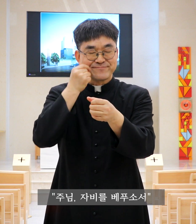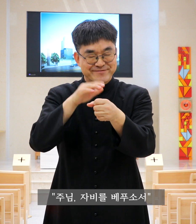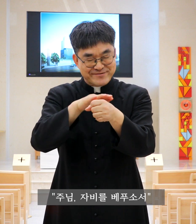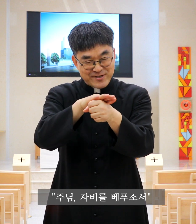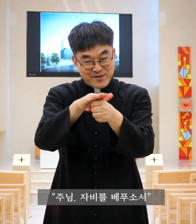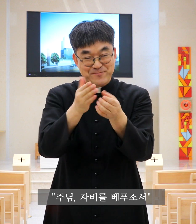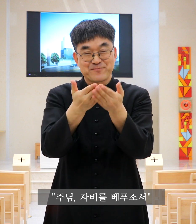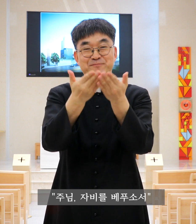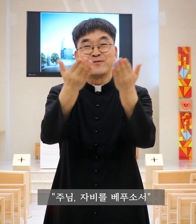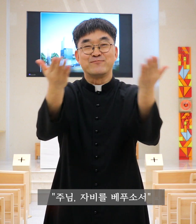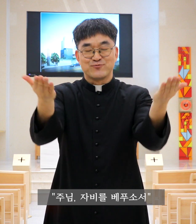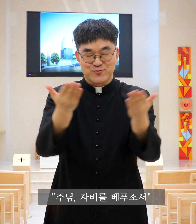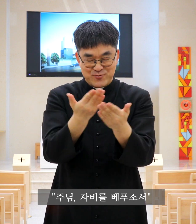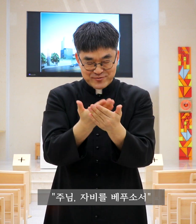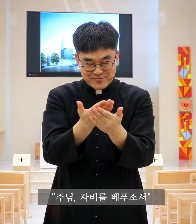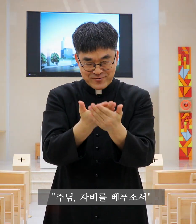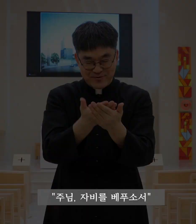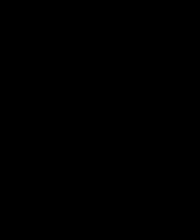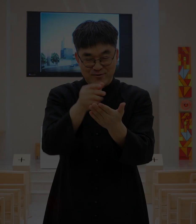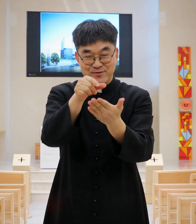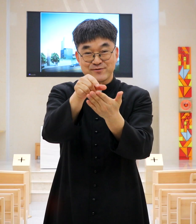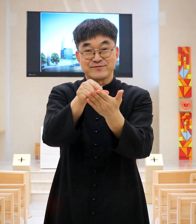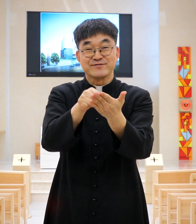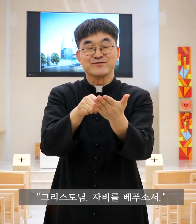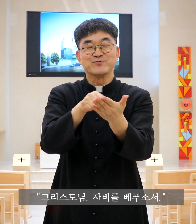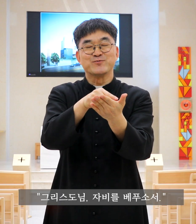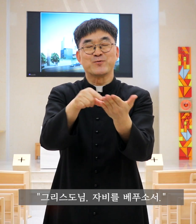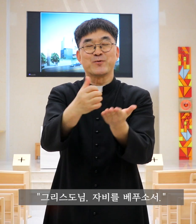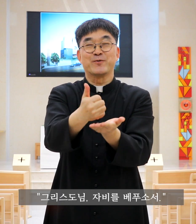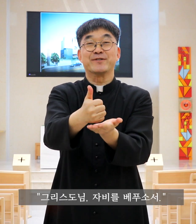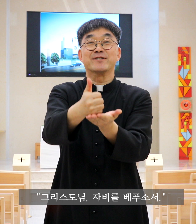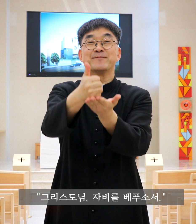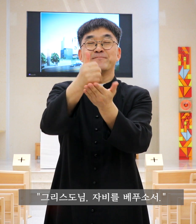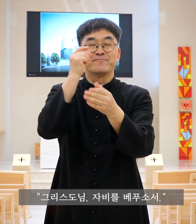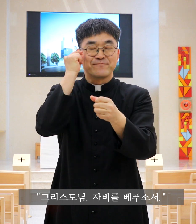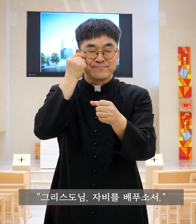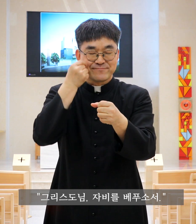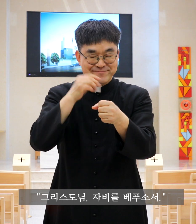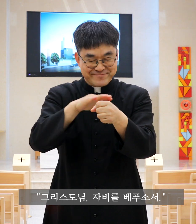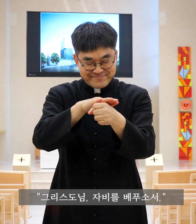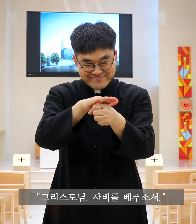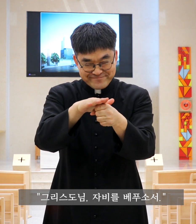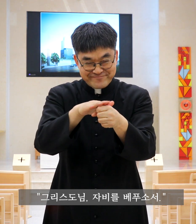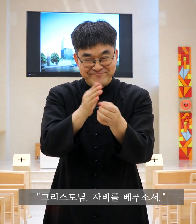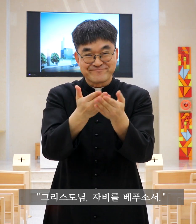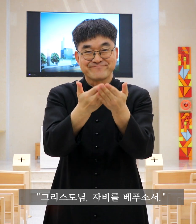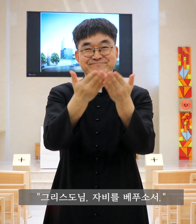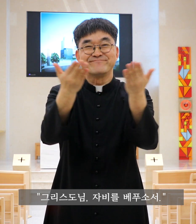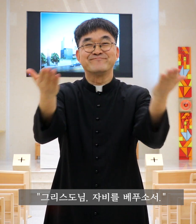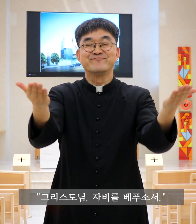베푸소서 그리스오님 자비를 베푸소서